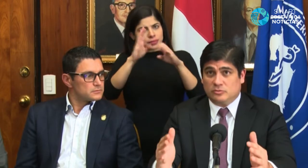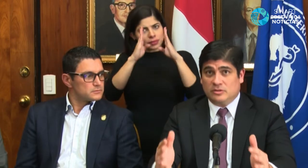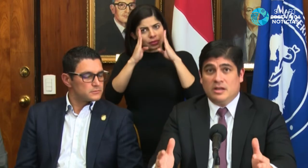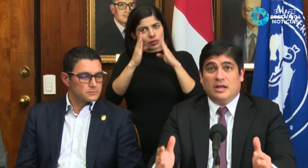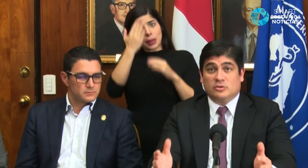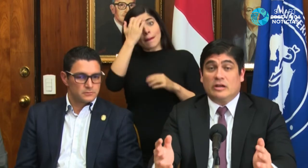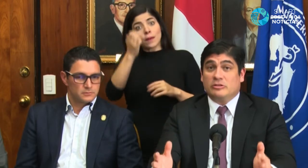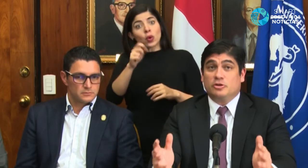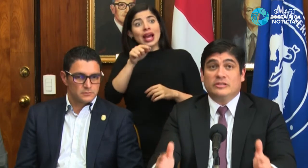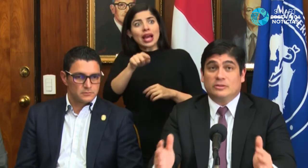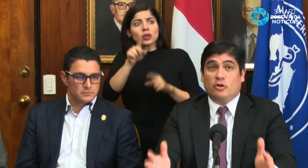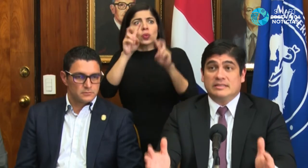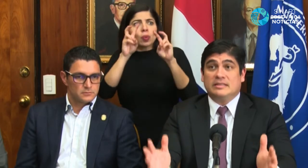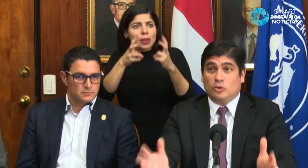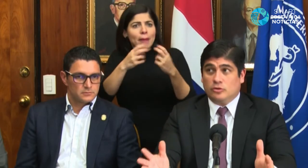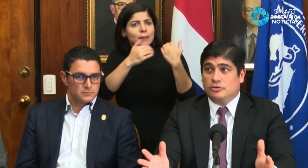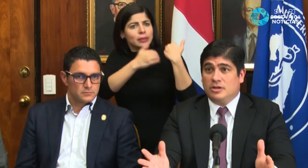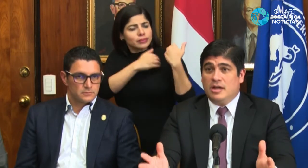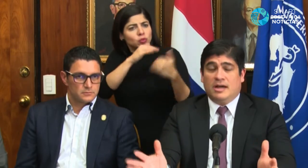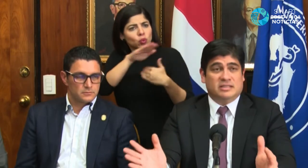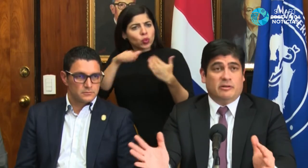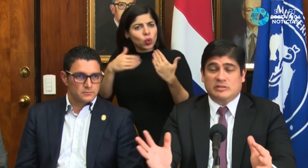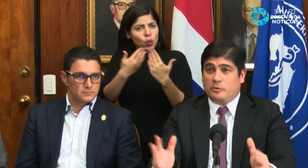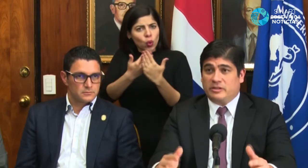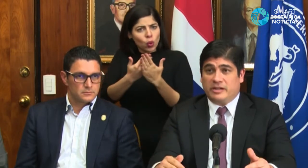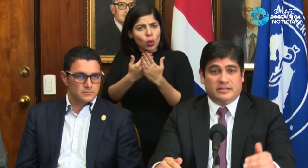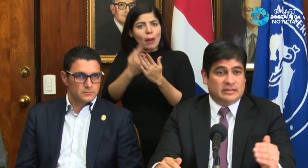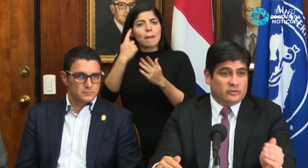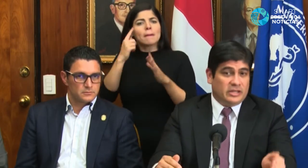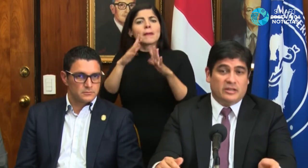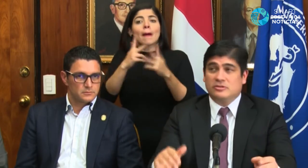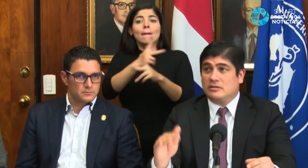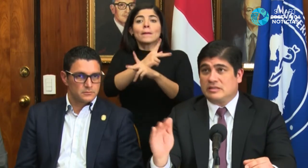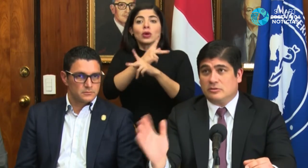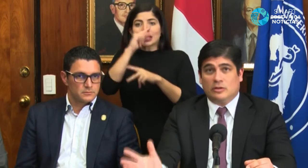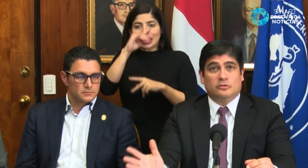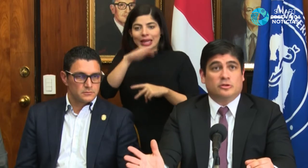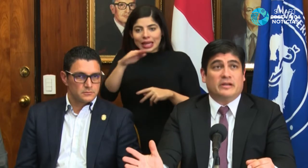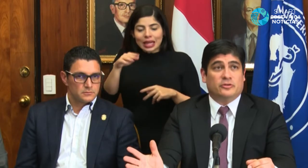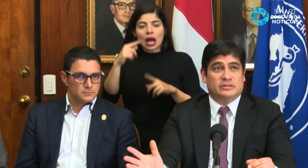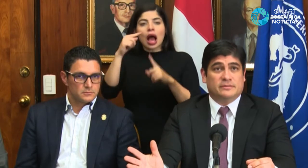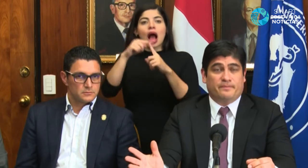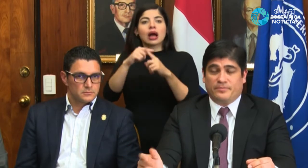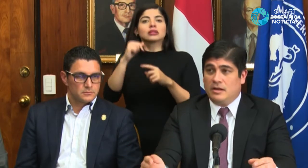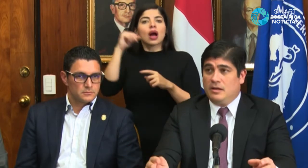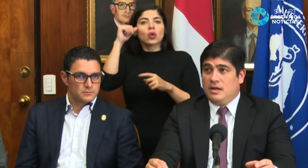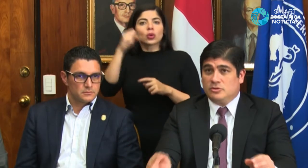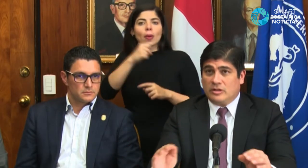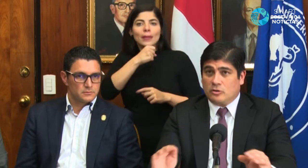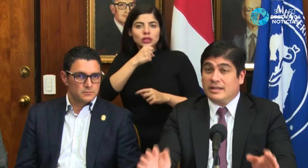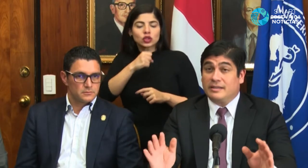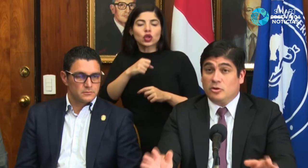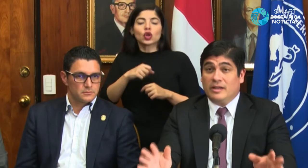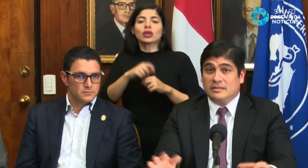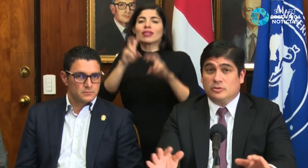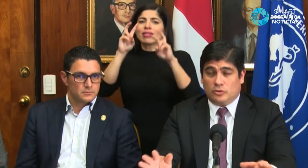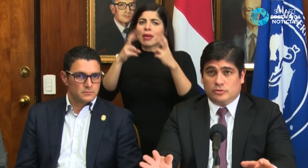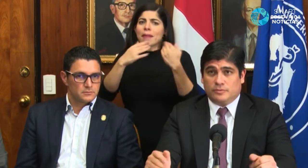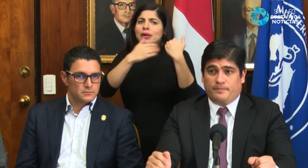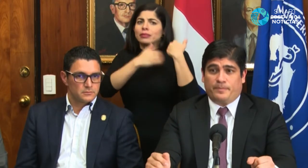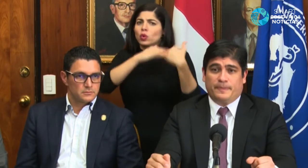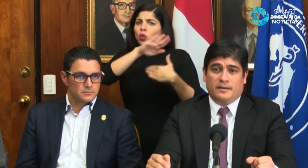porque es una cuestión de todas y todos. Así vamos a proteger desde los niños hasta los adultos mayores. Es una cosa de todas